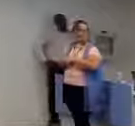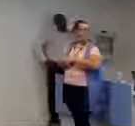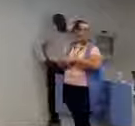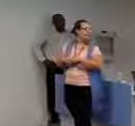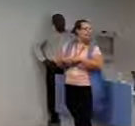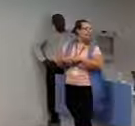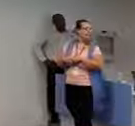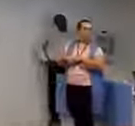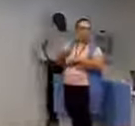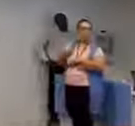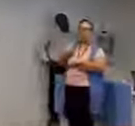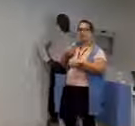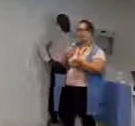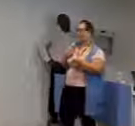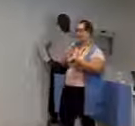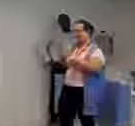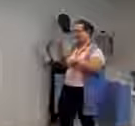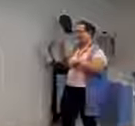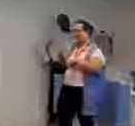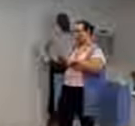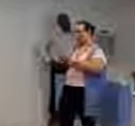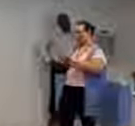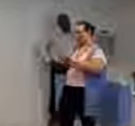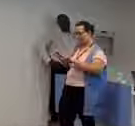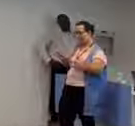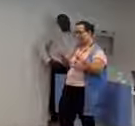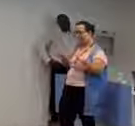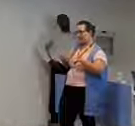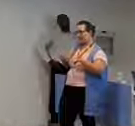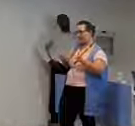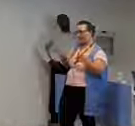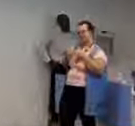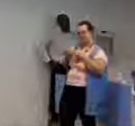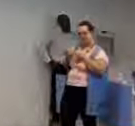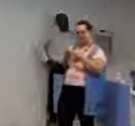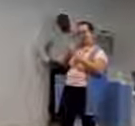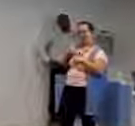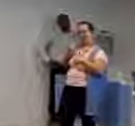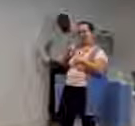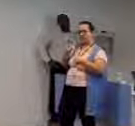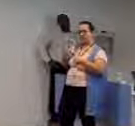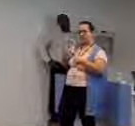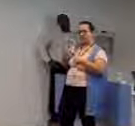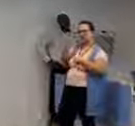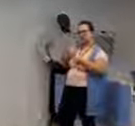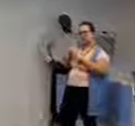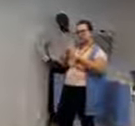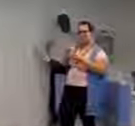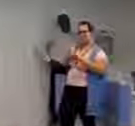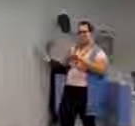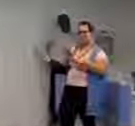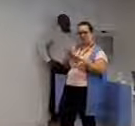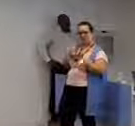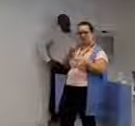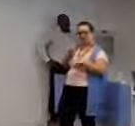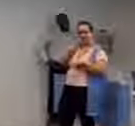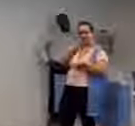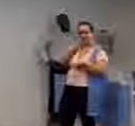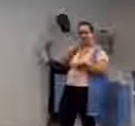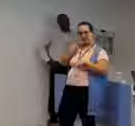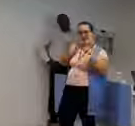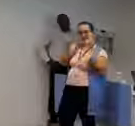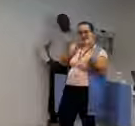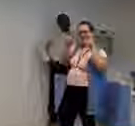Eu tenho que reduzir os tempos de projeto, já que a gente entendeu que ferramentaria só acontece se existe um projeto. Se nós estamos falando de produtos